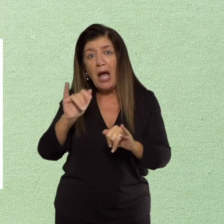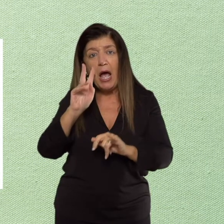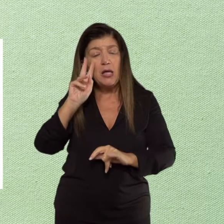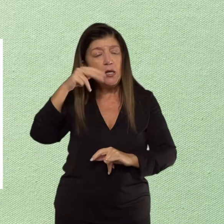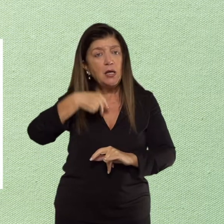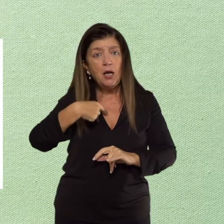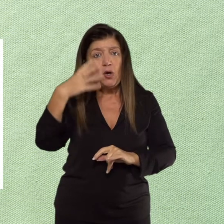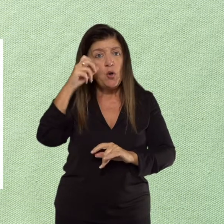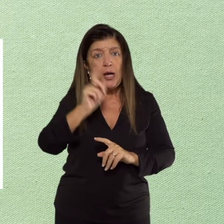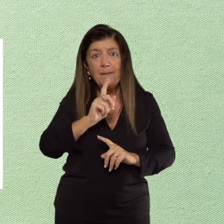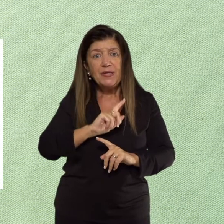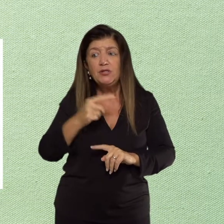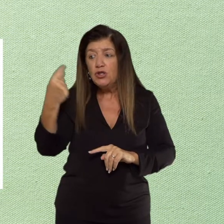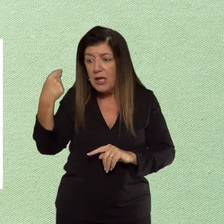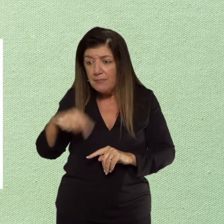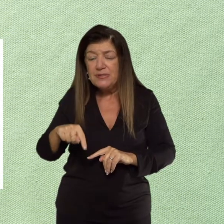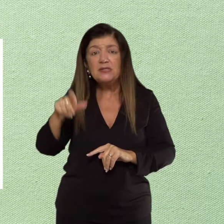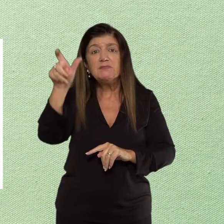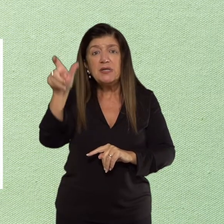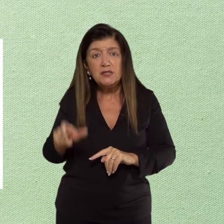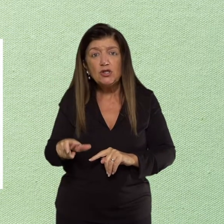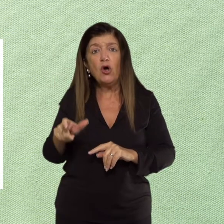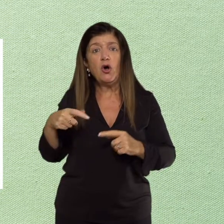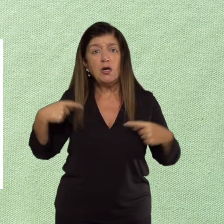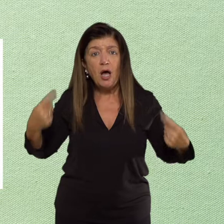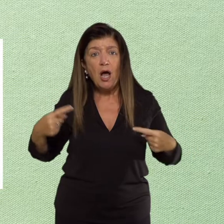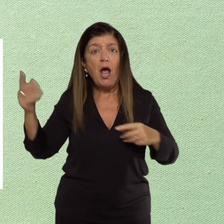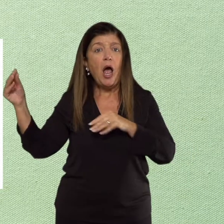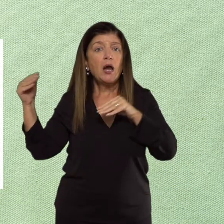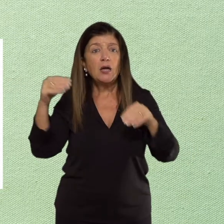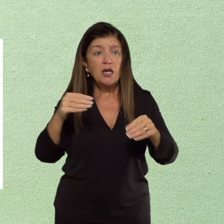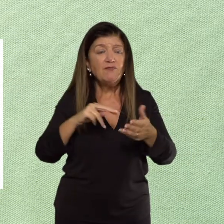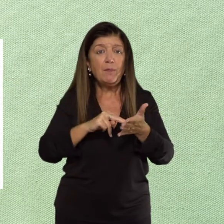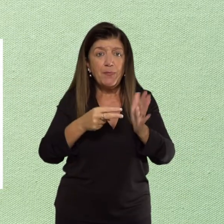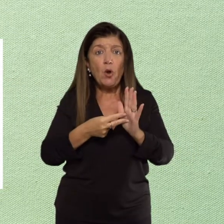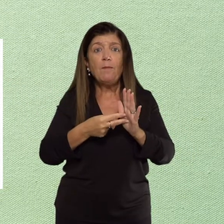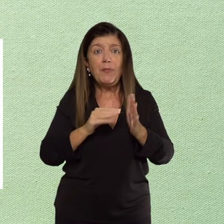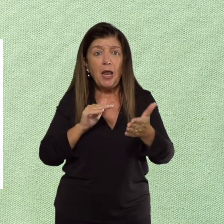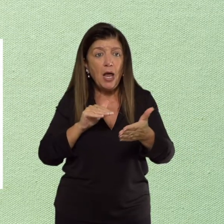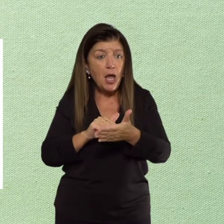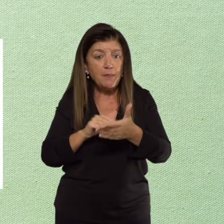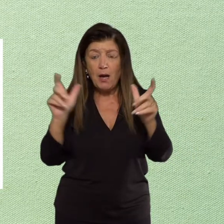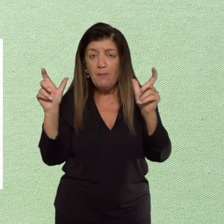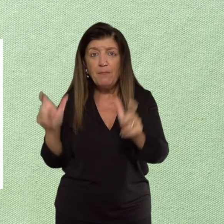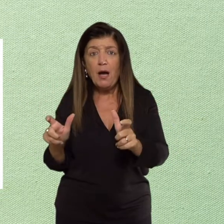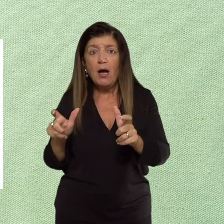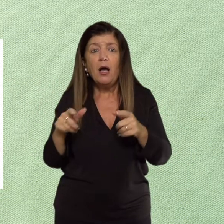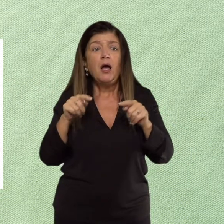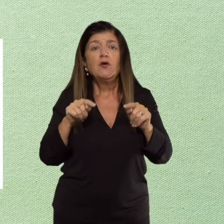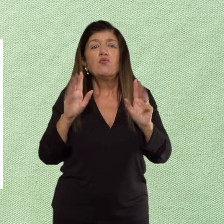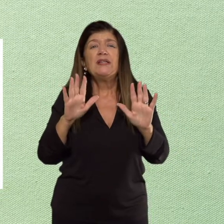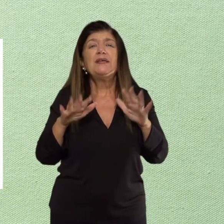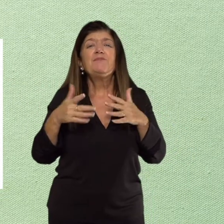della problematica che hanno determinate persone, perché poi alla fine è una questione solo ambientale la disabilità,